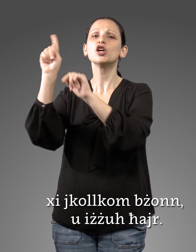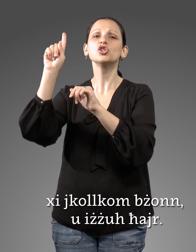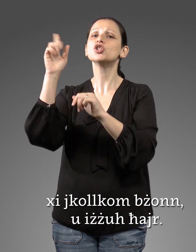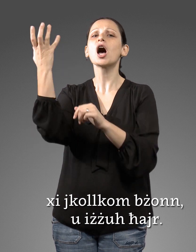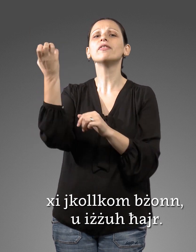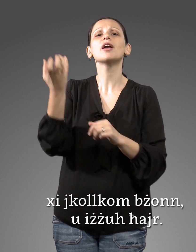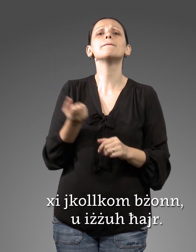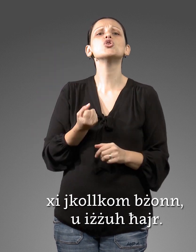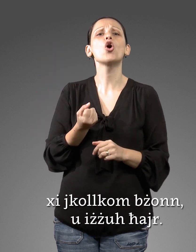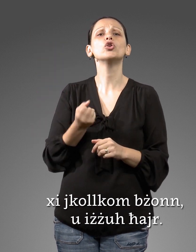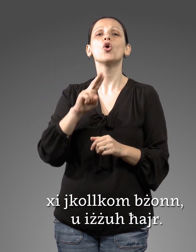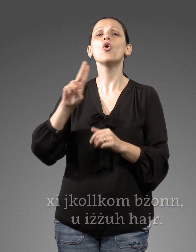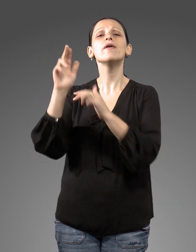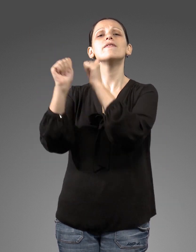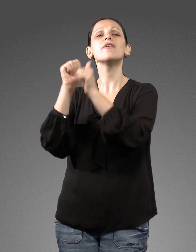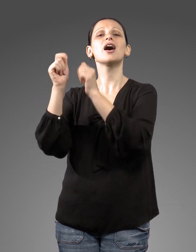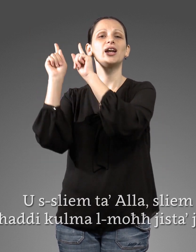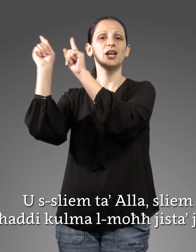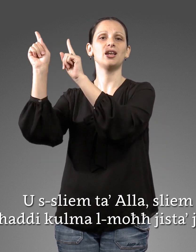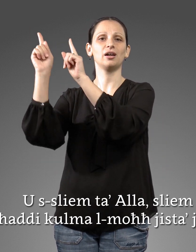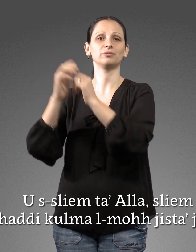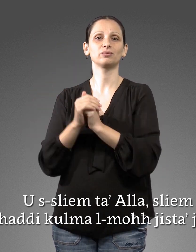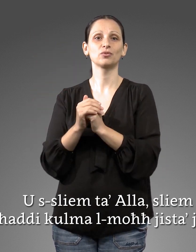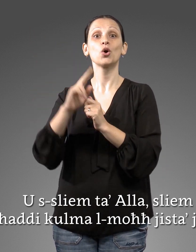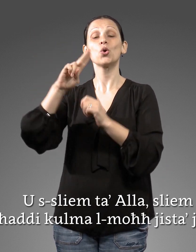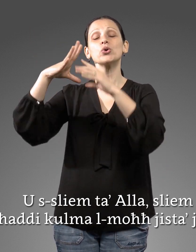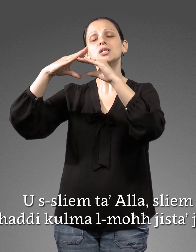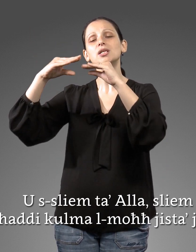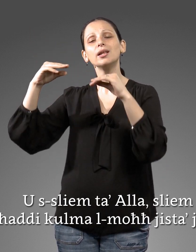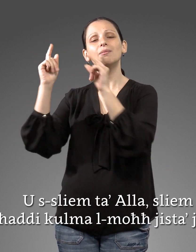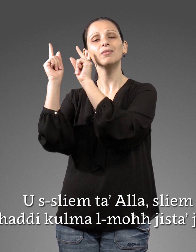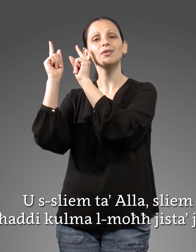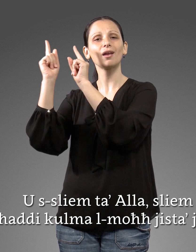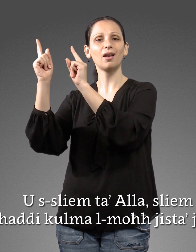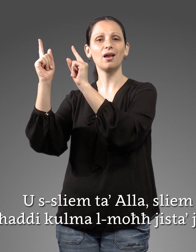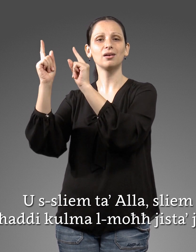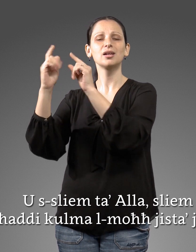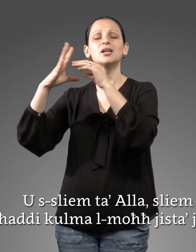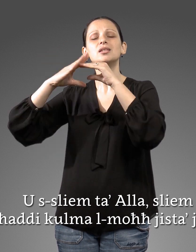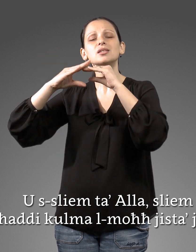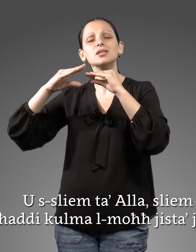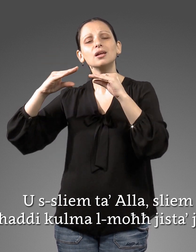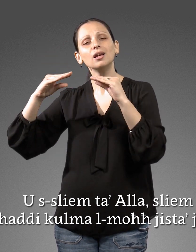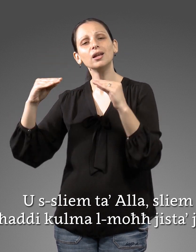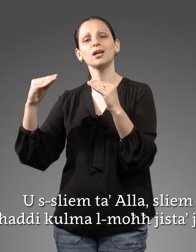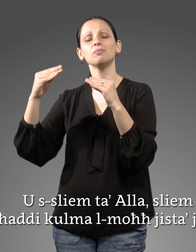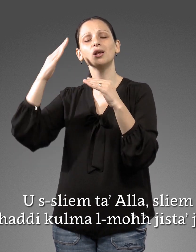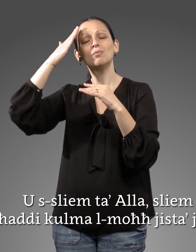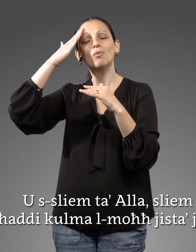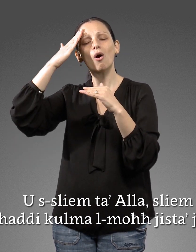zon Huizzo ħajr U-slim ta'għalla Slim li jaddi Kul ma' l-moh jistajifem